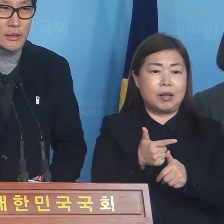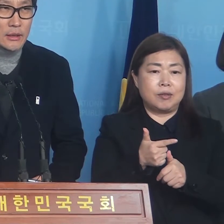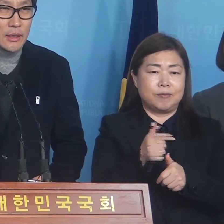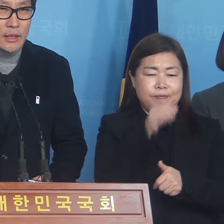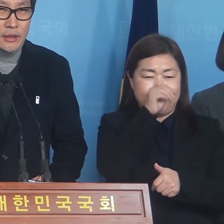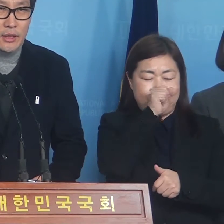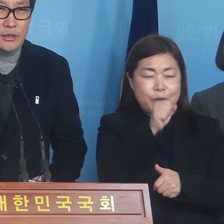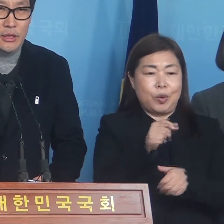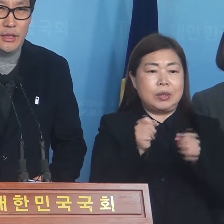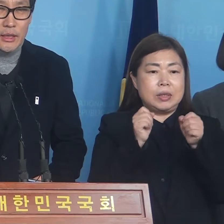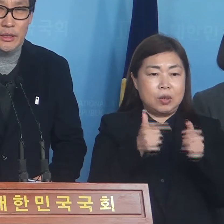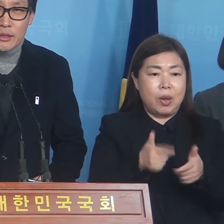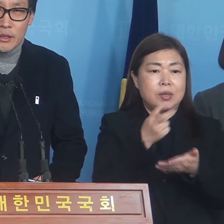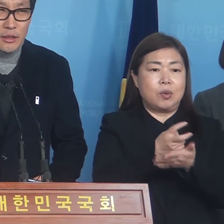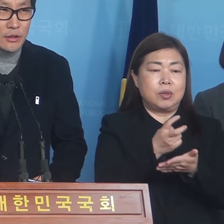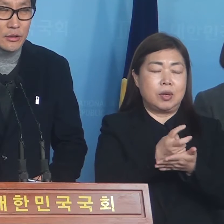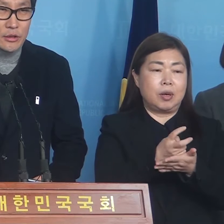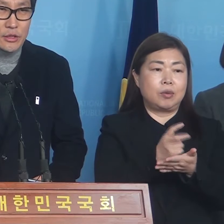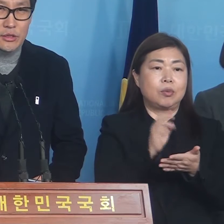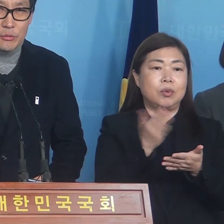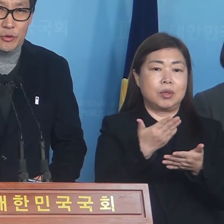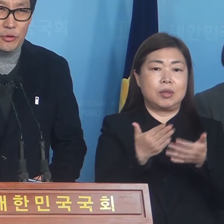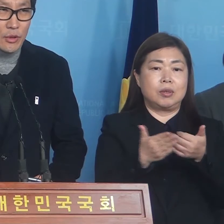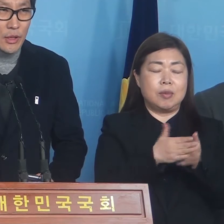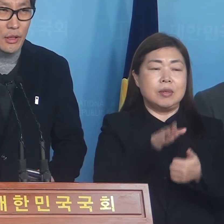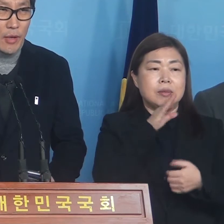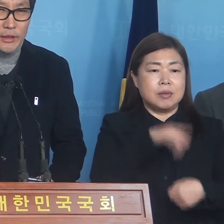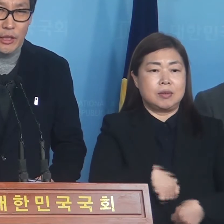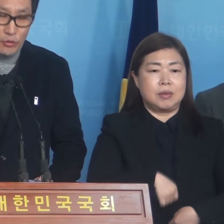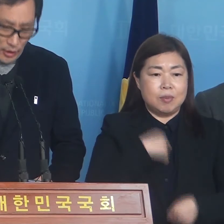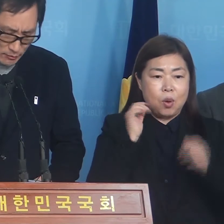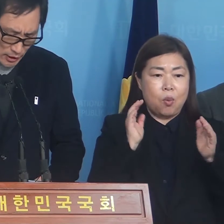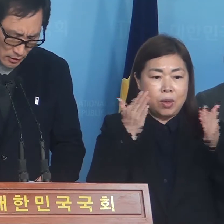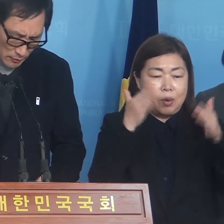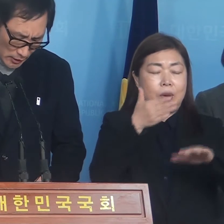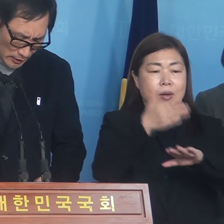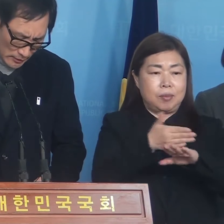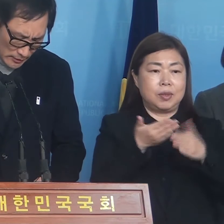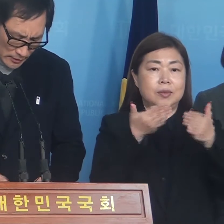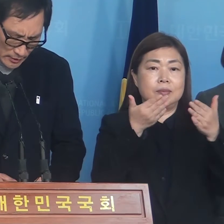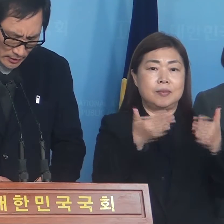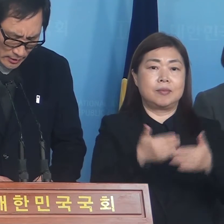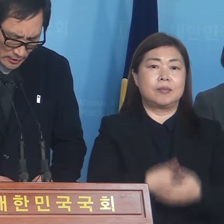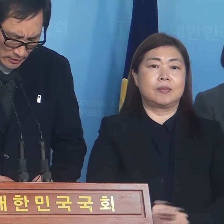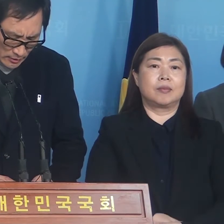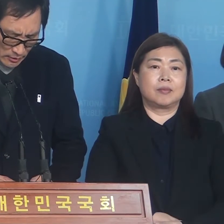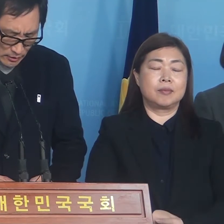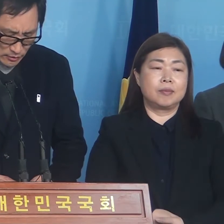단비와도 같은 이러한 정책이 진심으로 환영하고 감사드립니다.